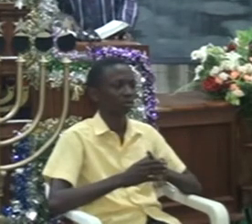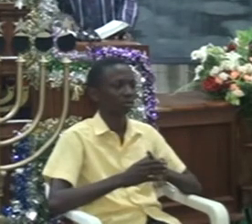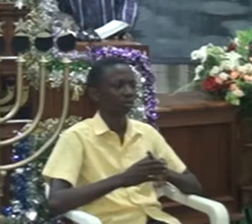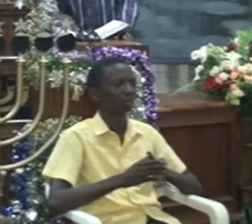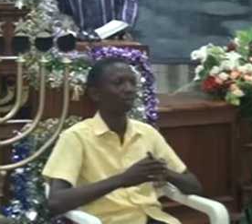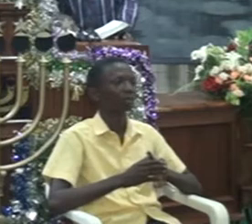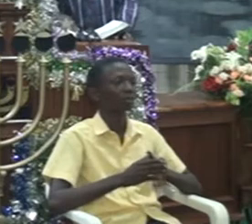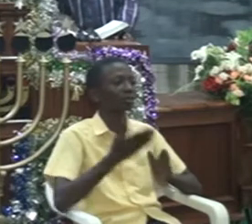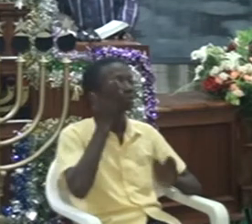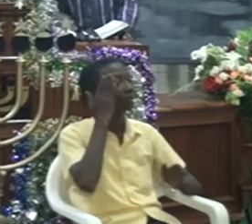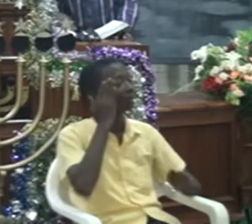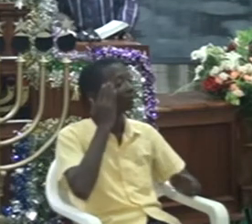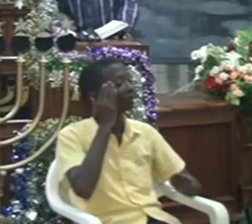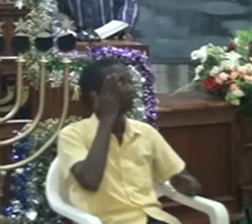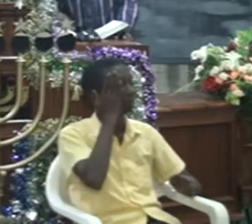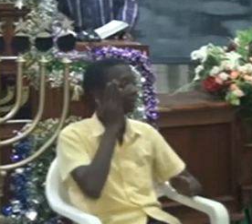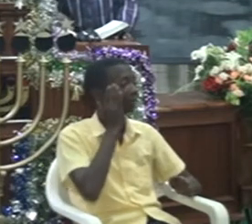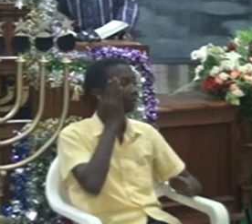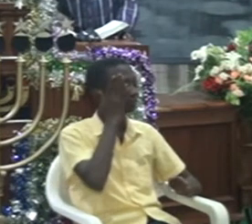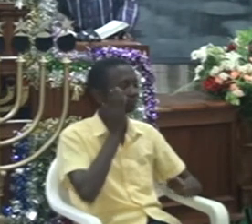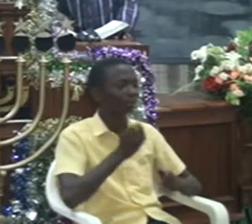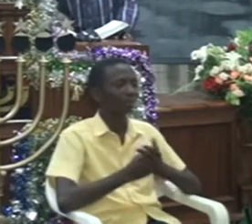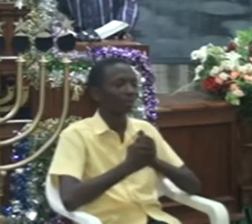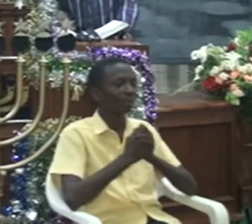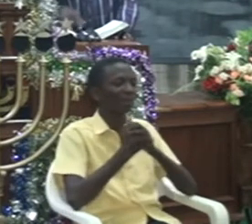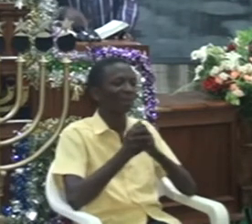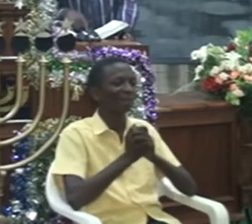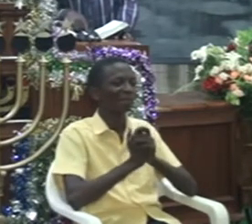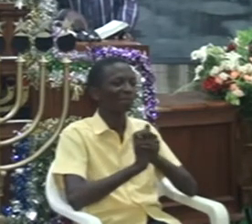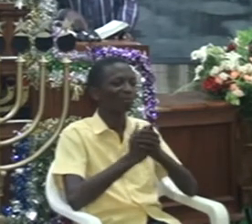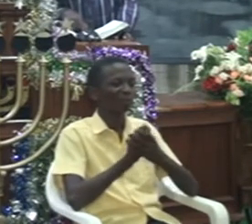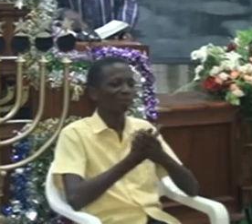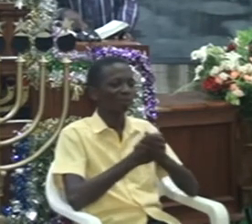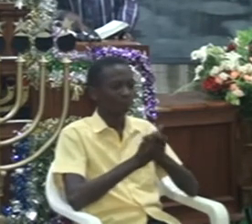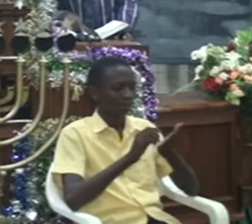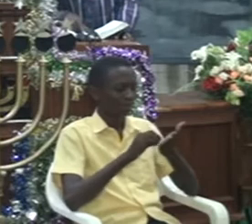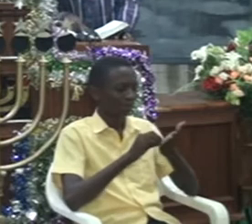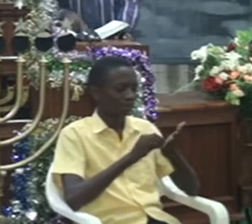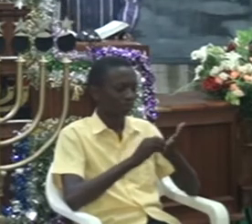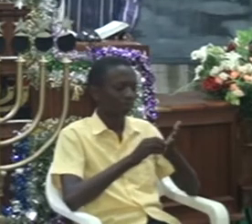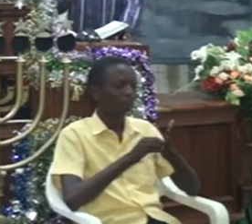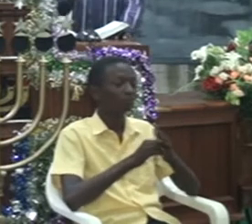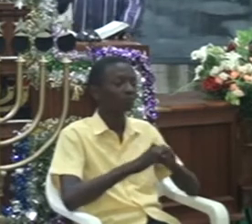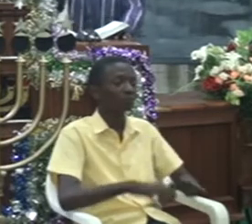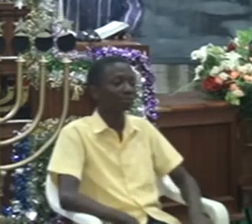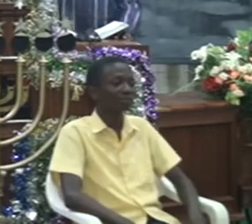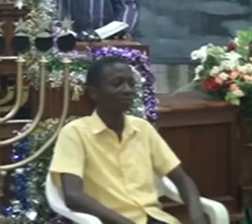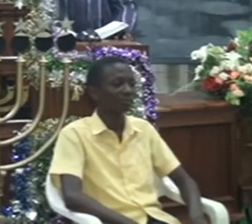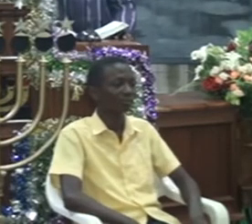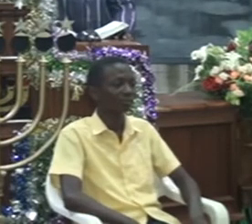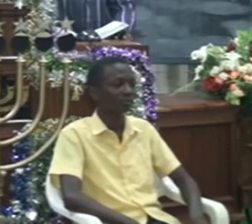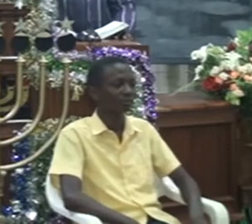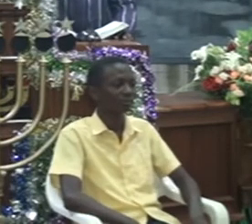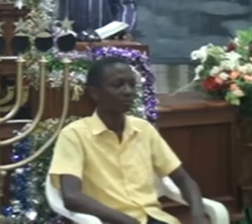Na hata Bwana atakupa chakula cha taabu na maji ya kuonewa. Lakini